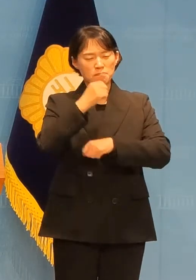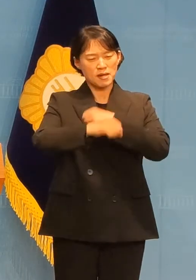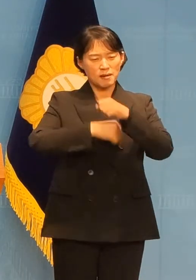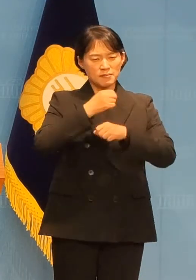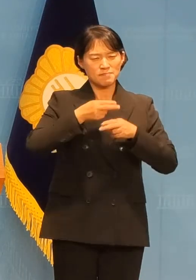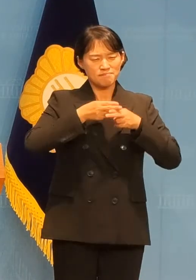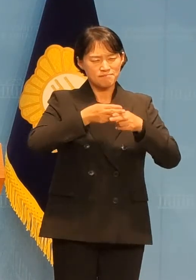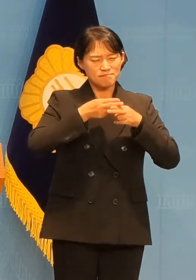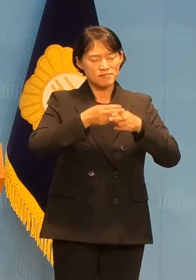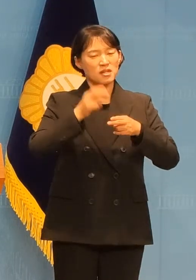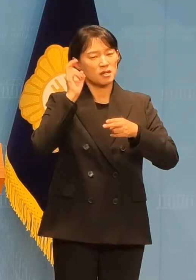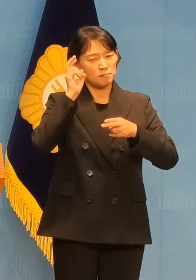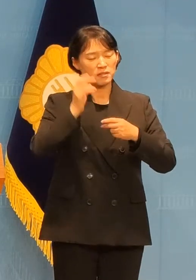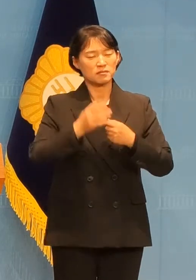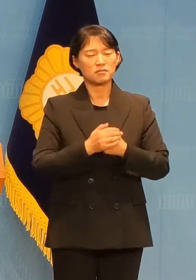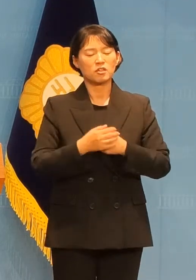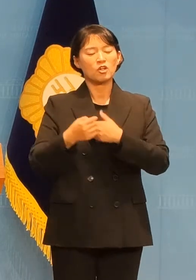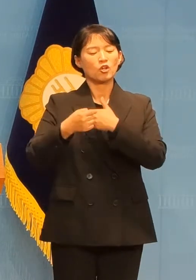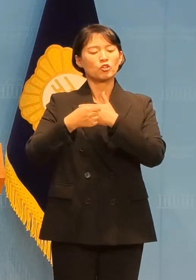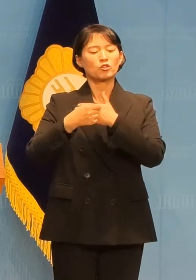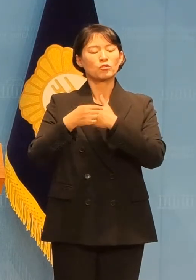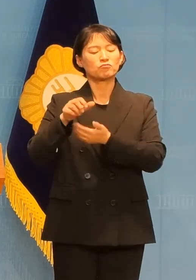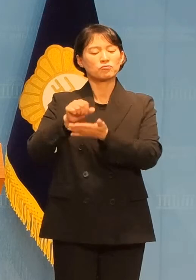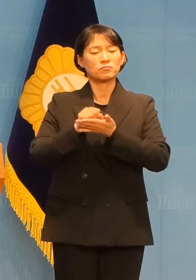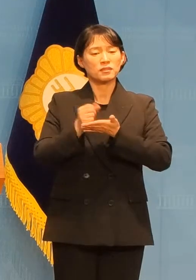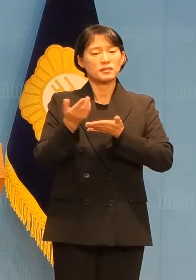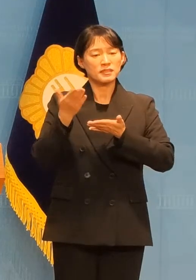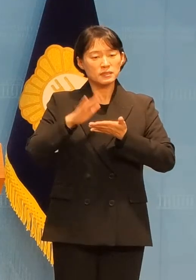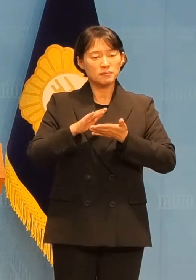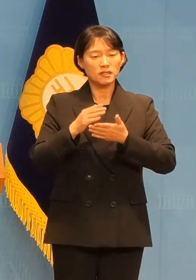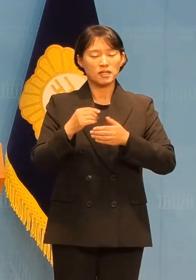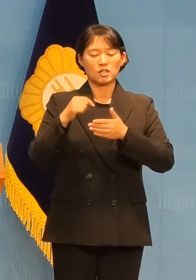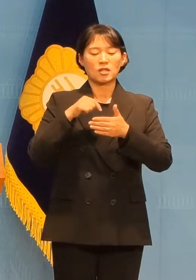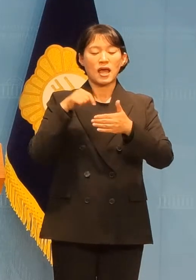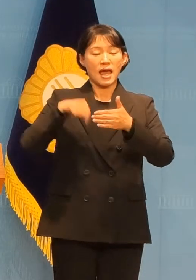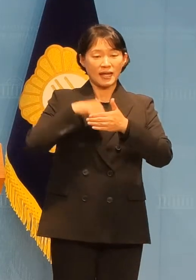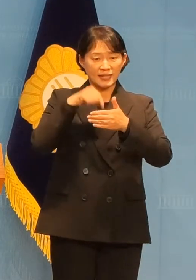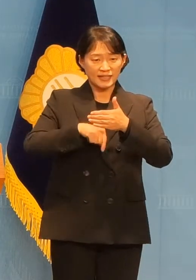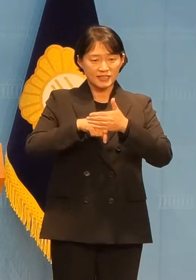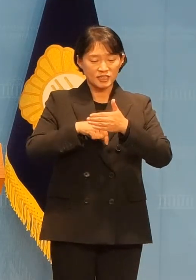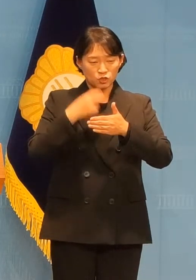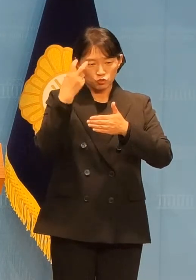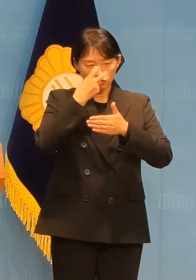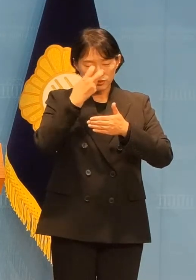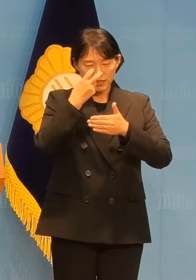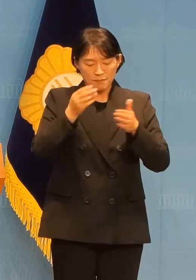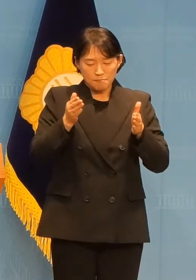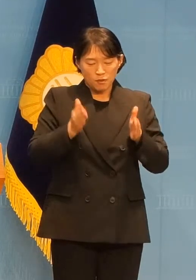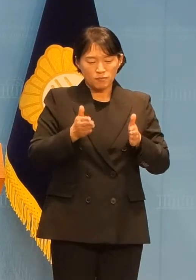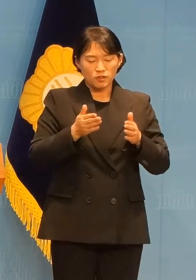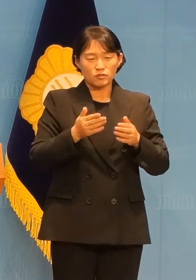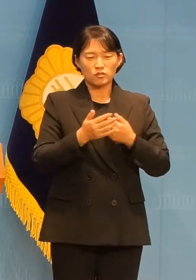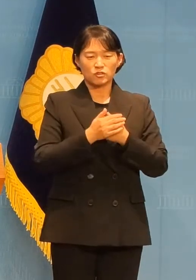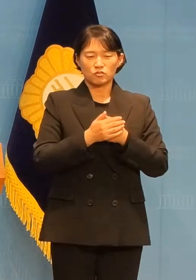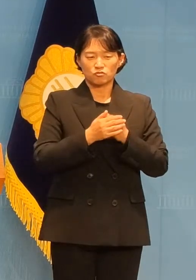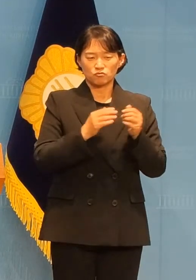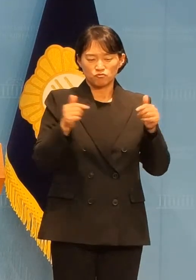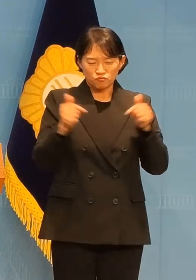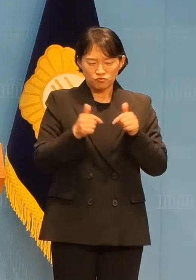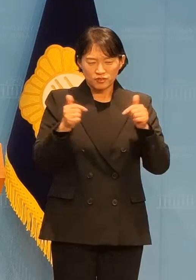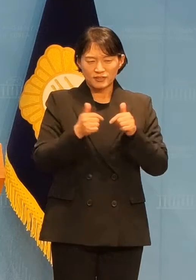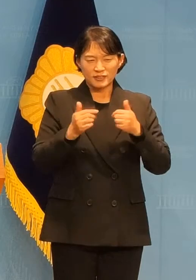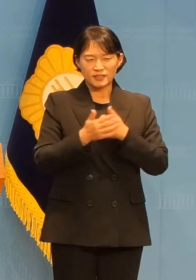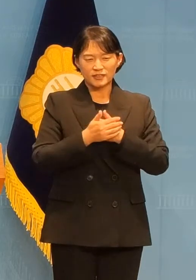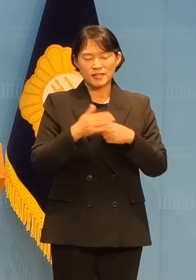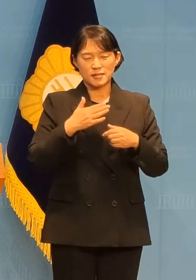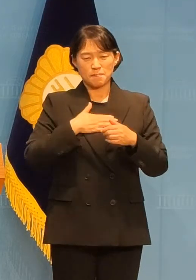할 것입니다. 겉으로는 수용하는 척하며 뒤로는 수사 범위를 비틀어 자신들의 치부를 숨기고